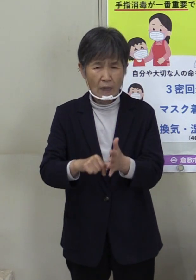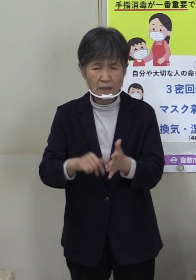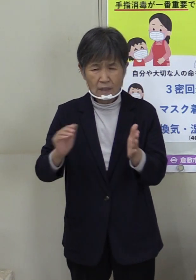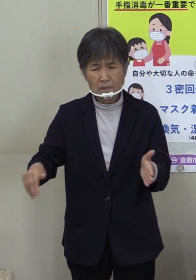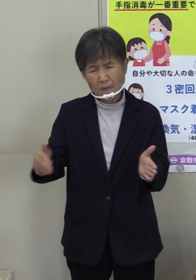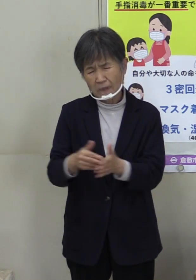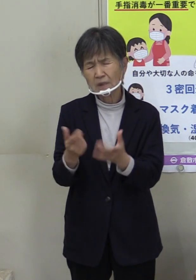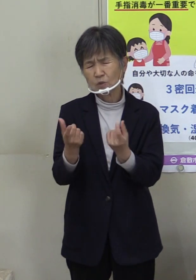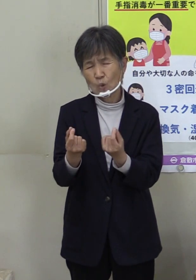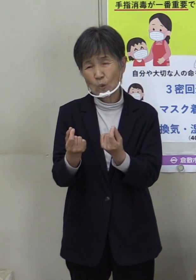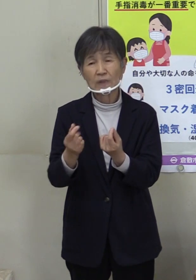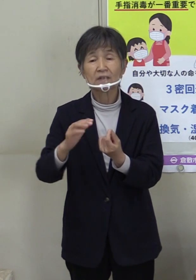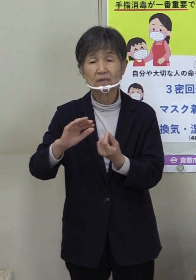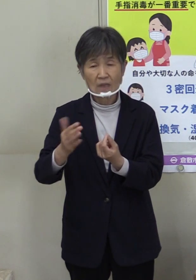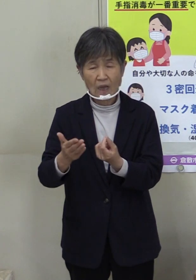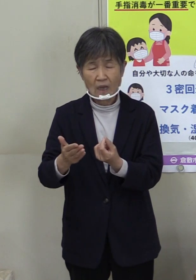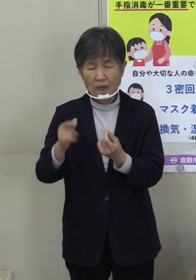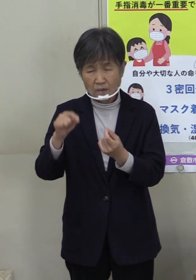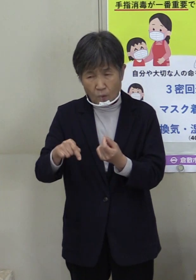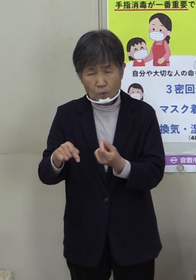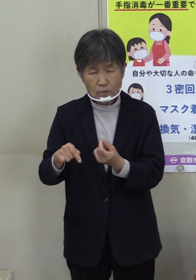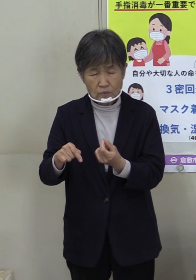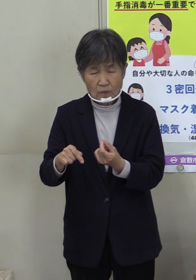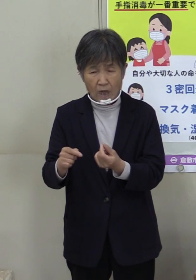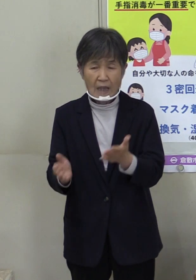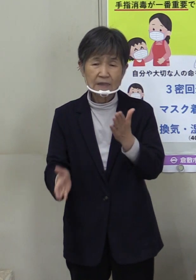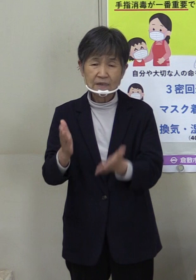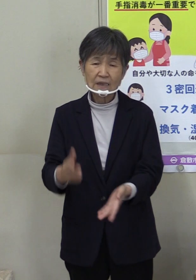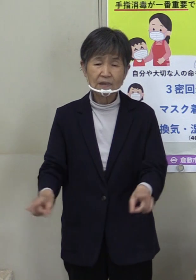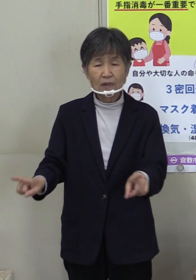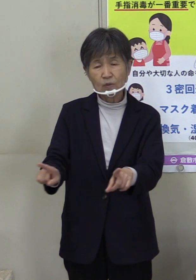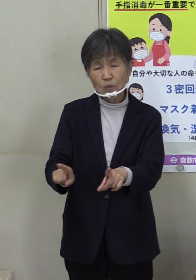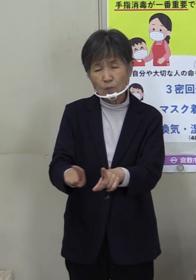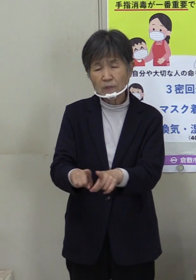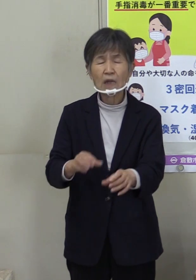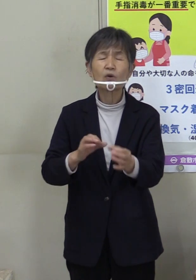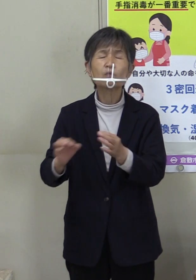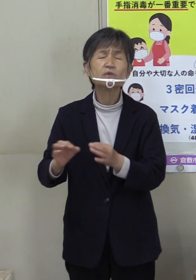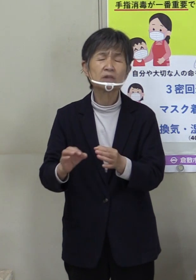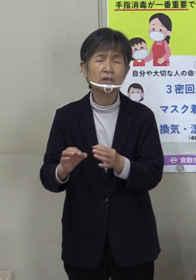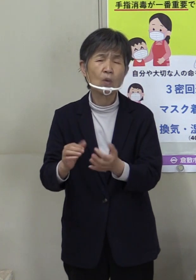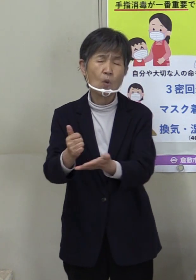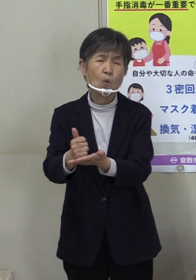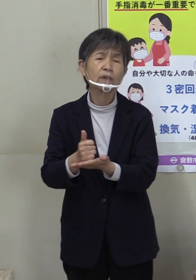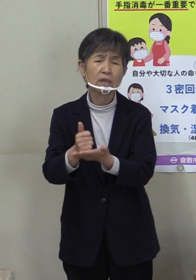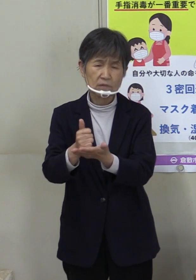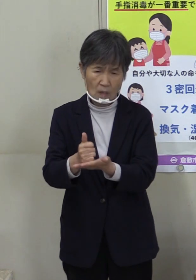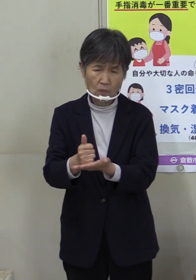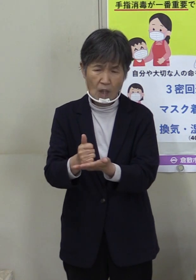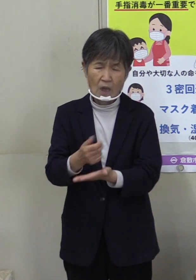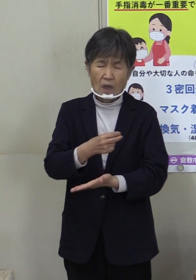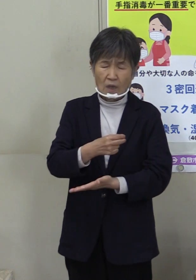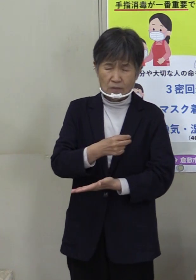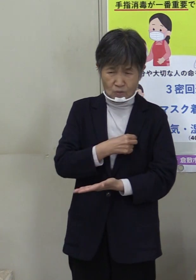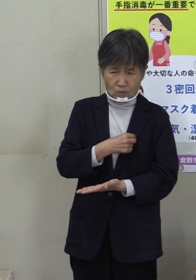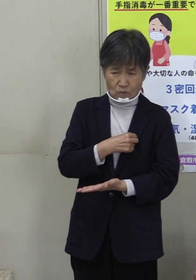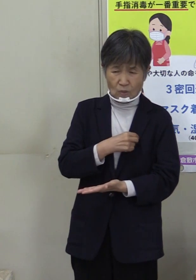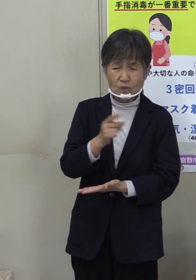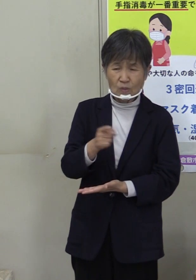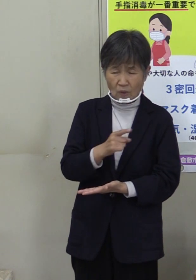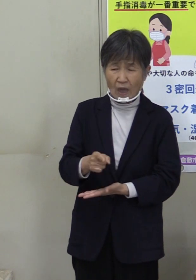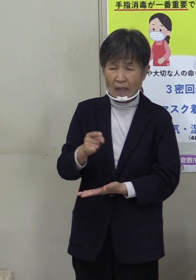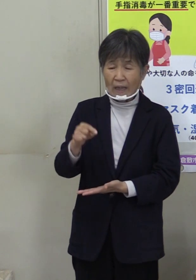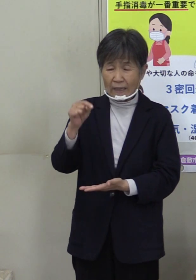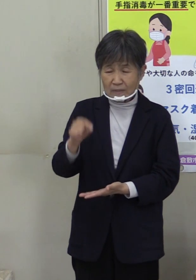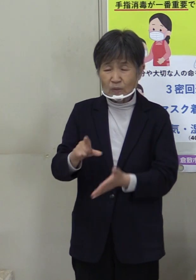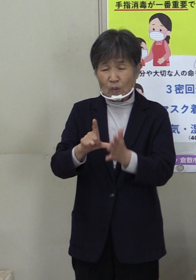までもそうなんですけれども、こういうような接待を伴うようなお店の方は、従業員の方が皆さんその日に